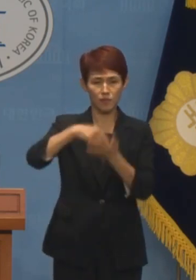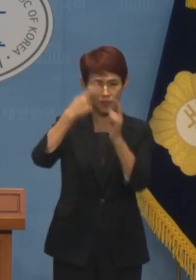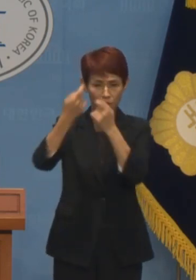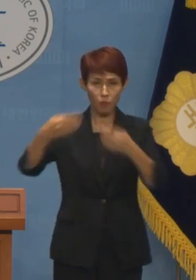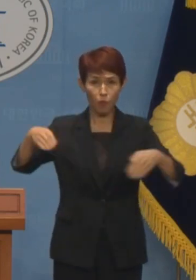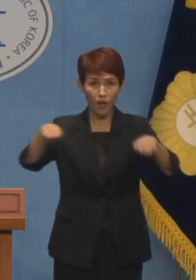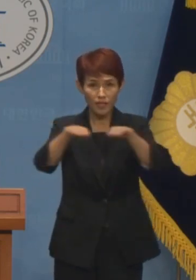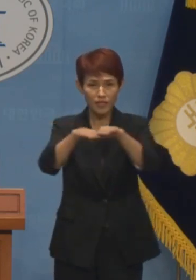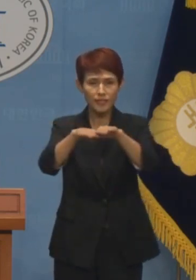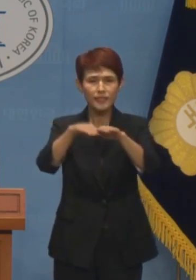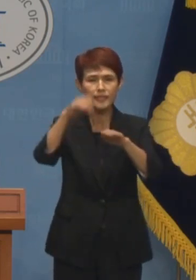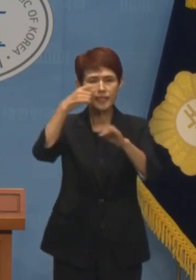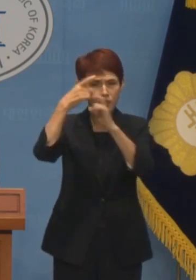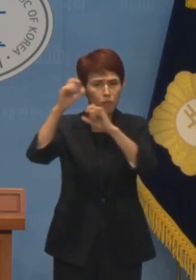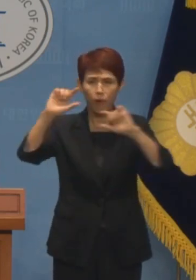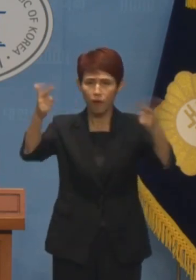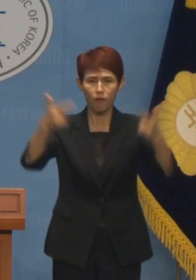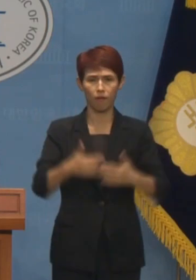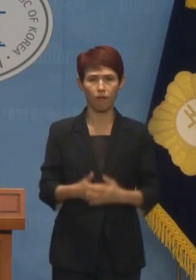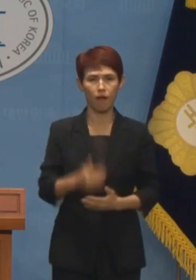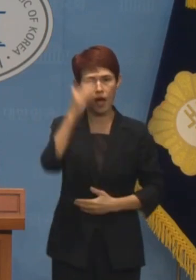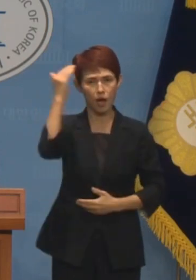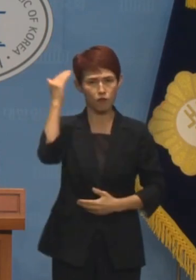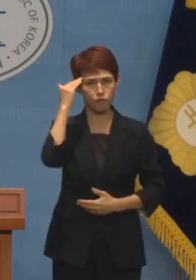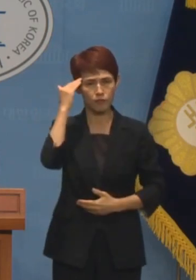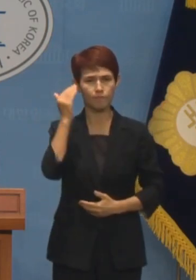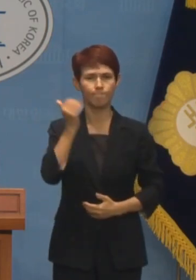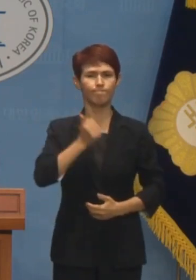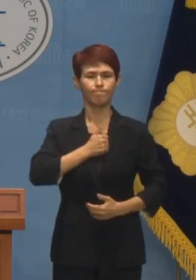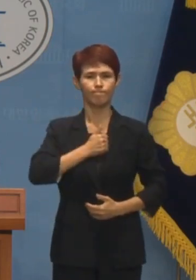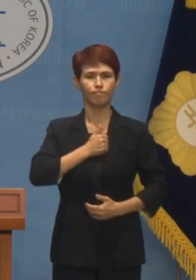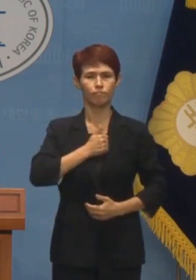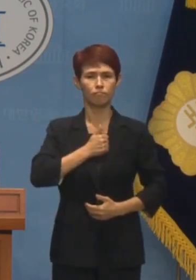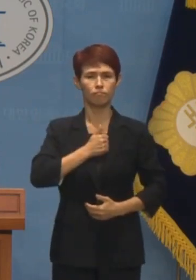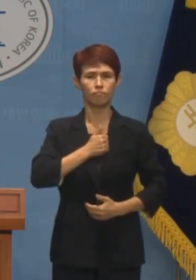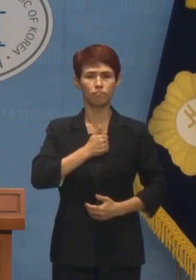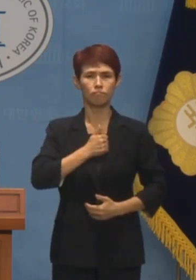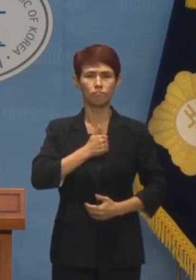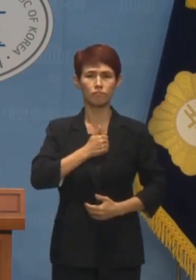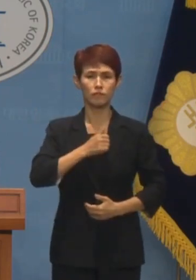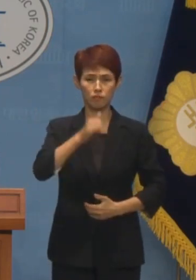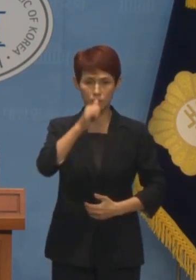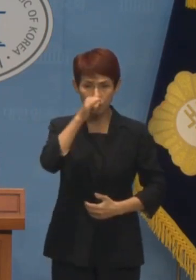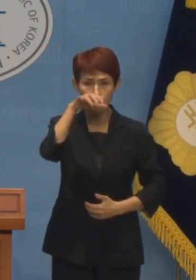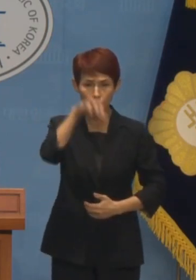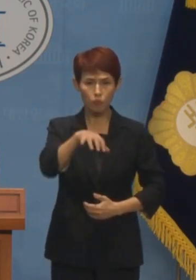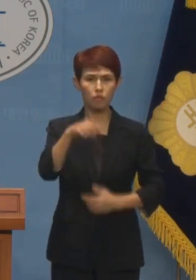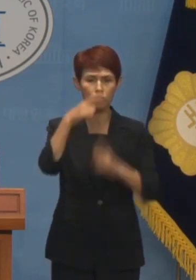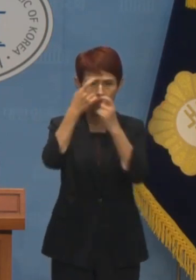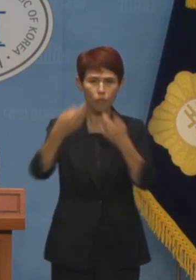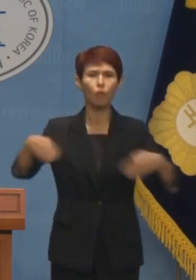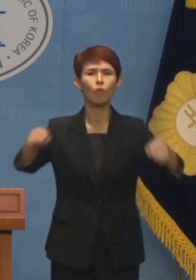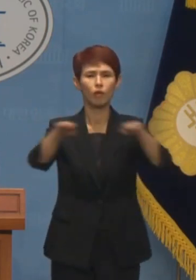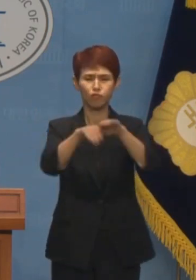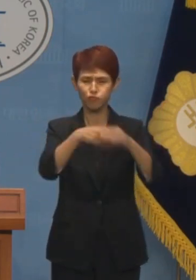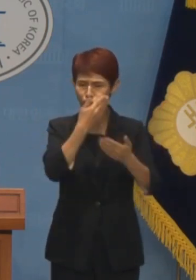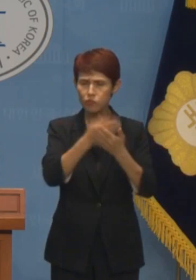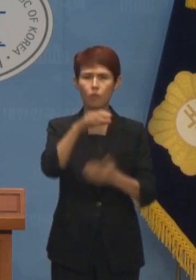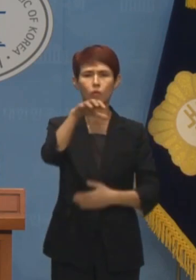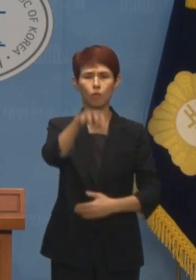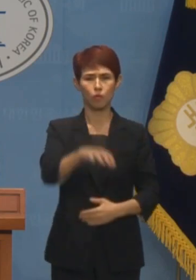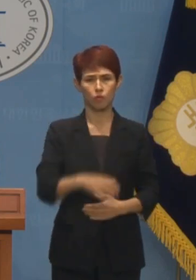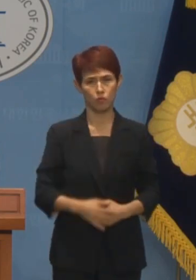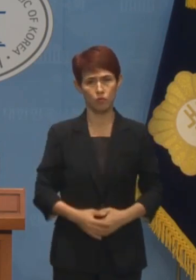독립기념관은 단순한 기념관이 아니라 대한민국의 자주국가로서의 정체성을 상징하는 심장 같은